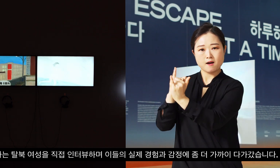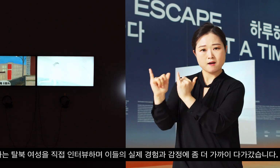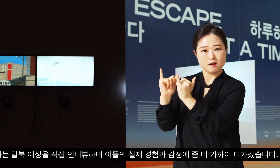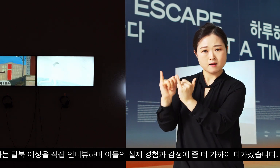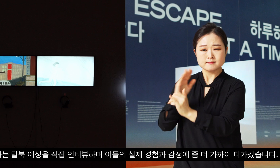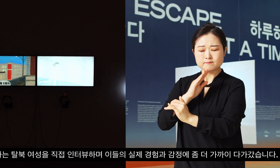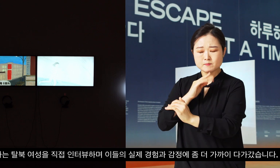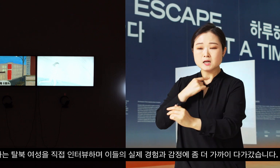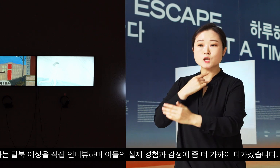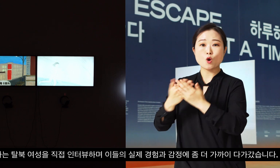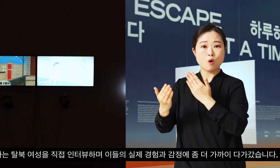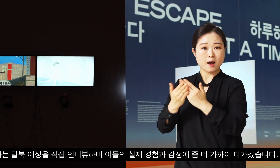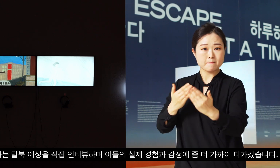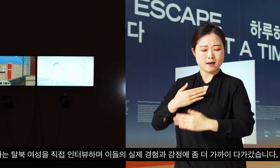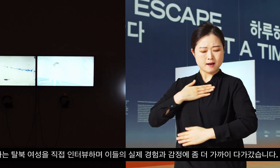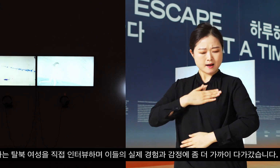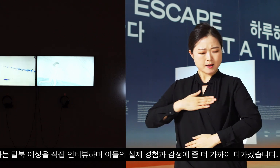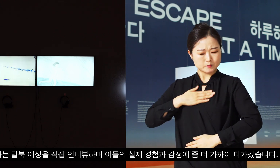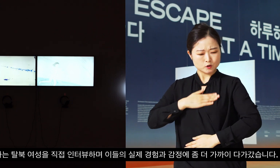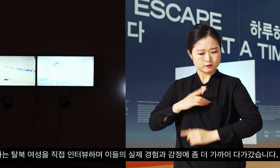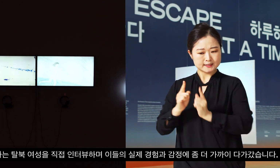감정에 좀 더 가까이 다가갔습니다.